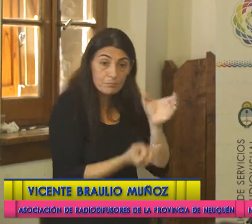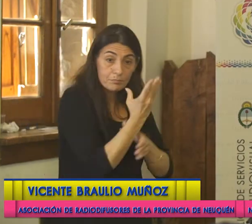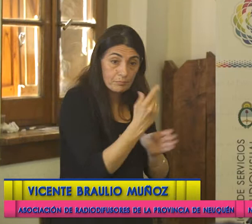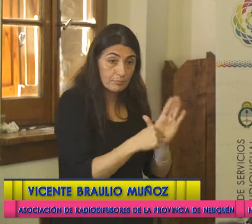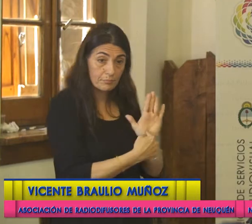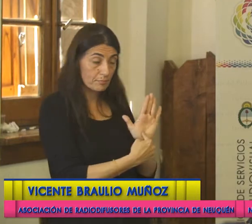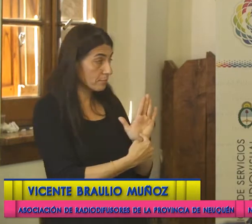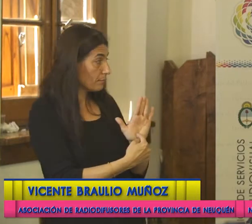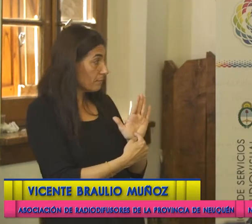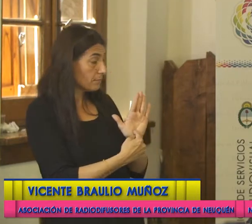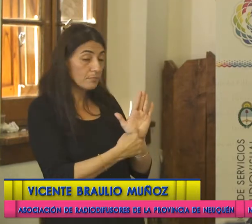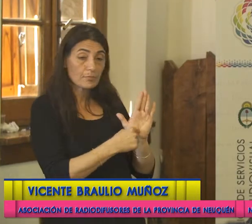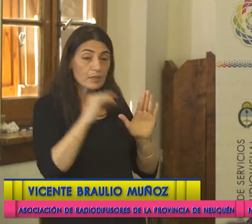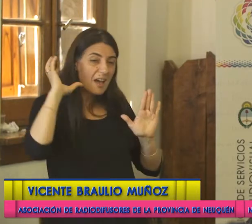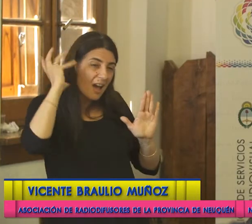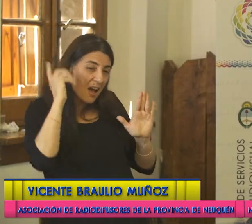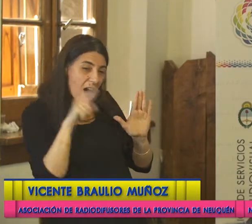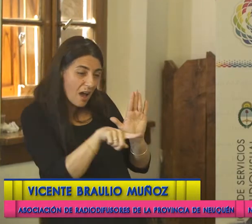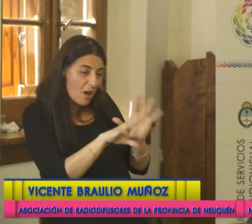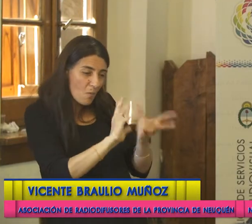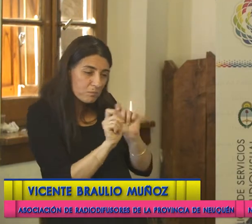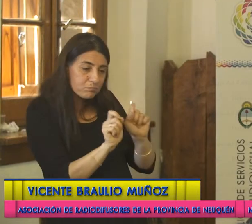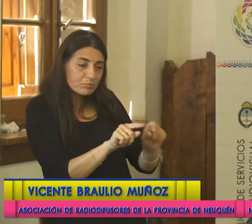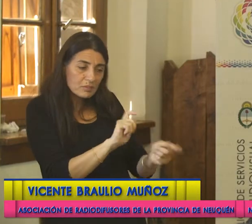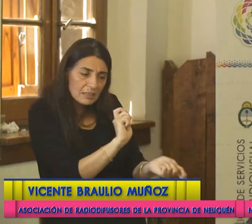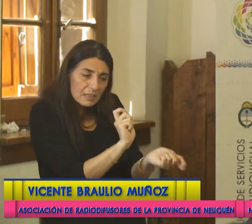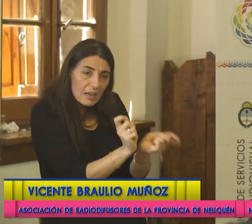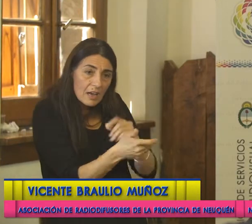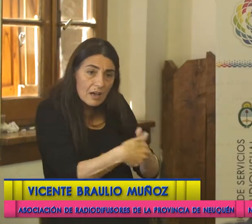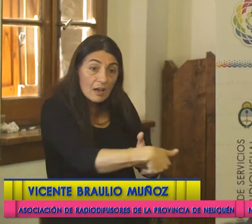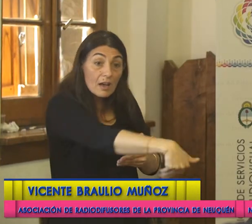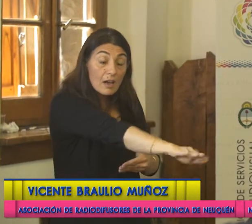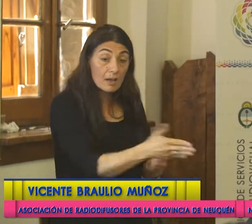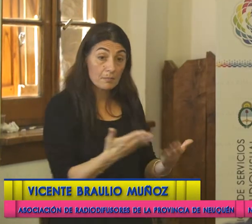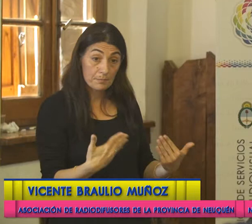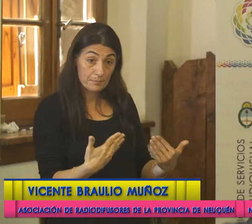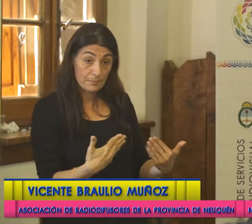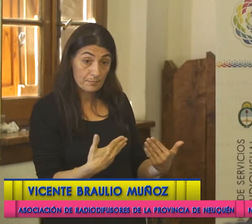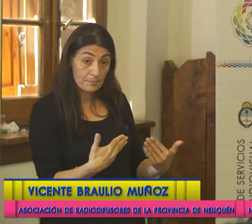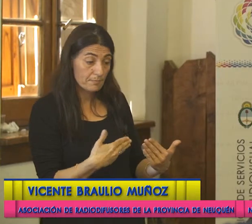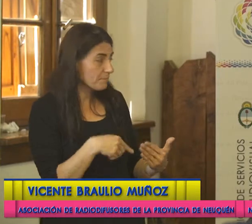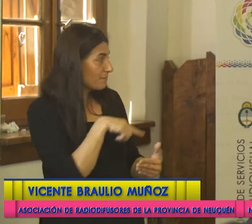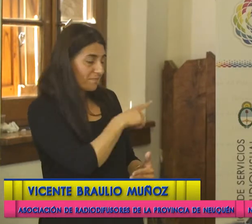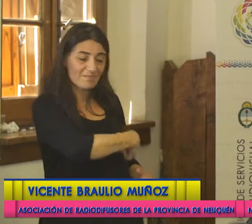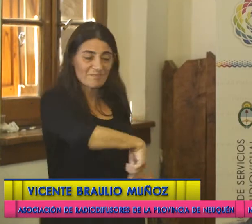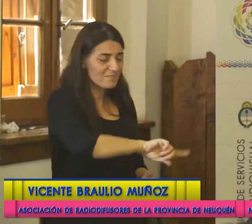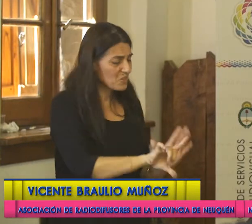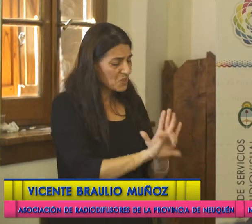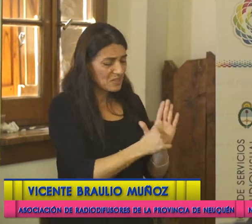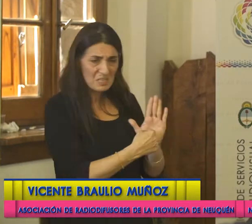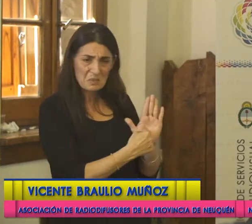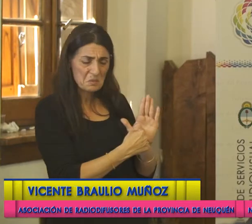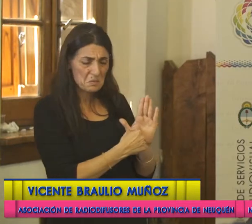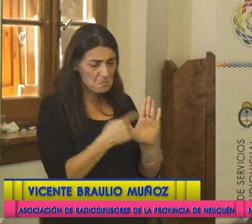radiodifusión en argentina pero somos totalmente conscientes que no somos parte de la misma y nuestro principal